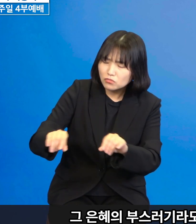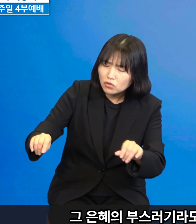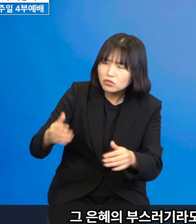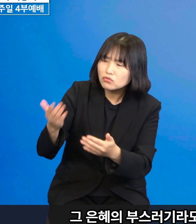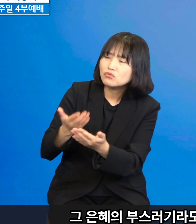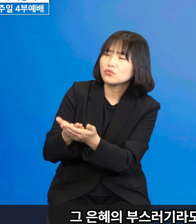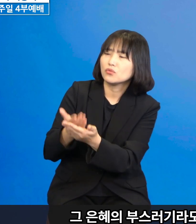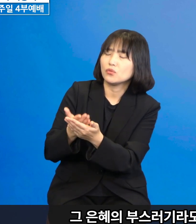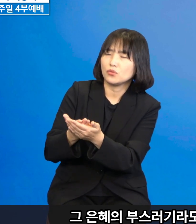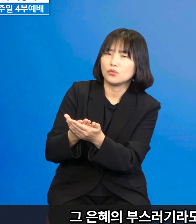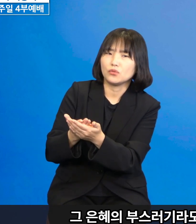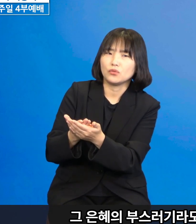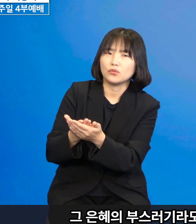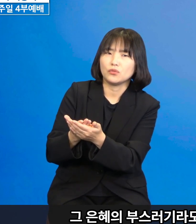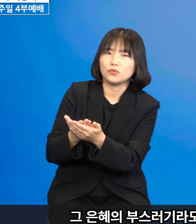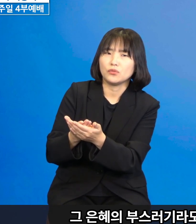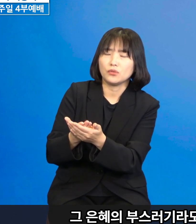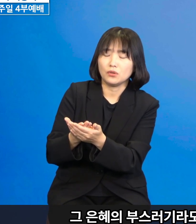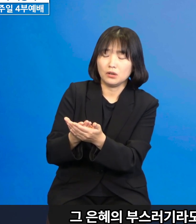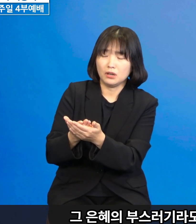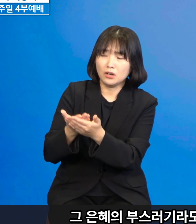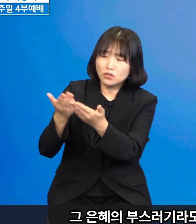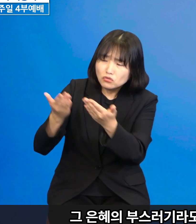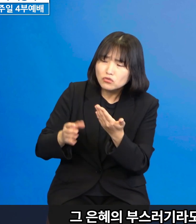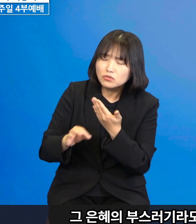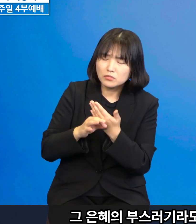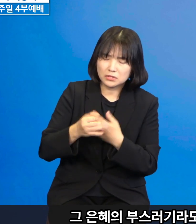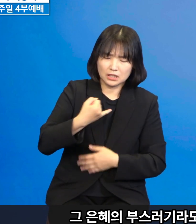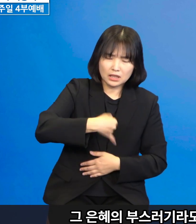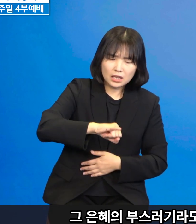은혜의 부스러기라도 있으면 제 딸이 낫겠습니다.